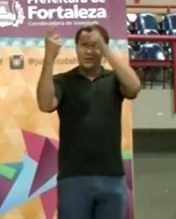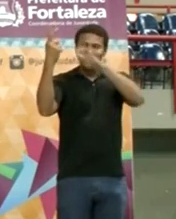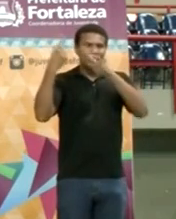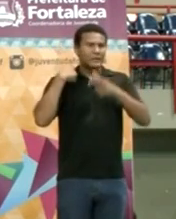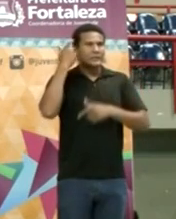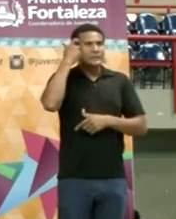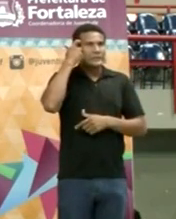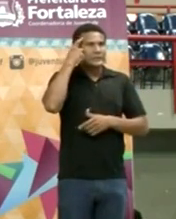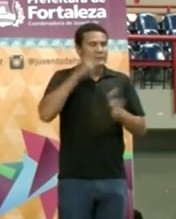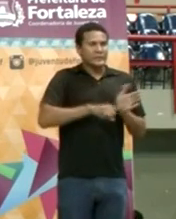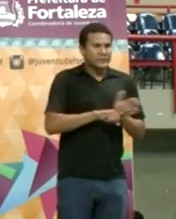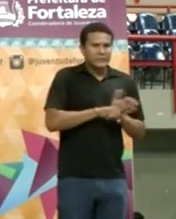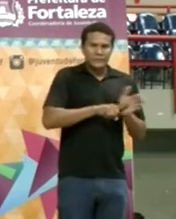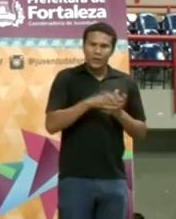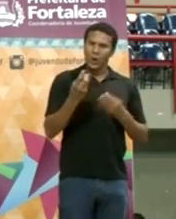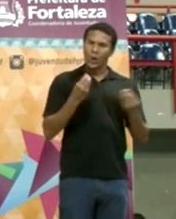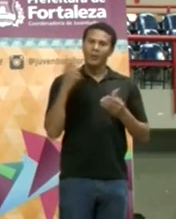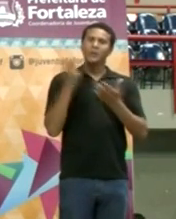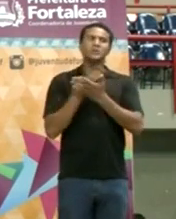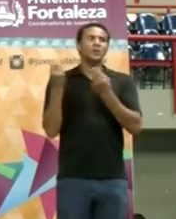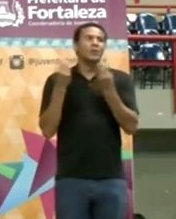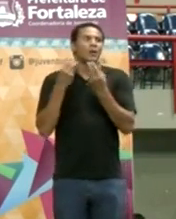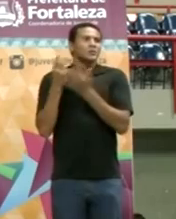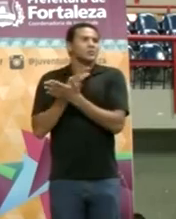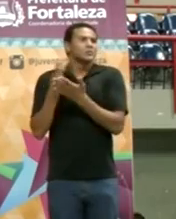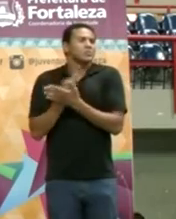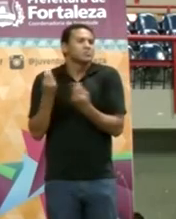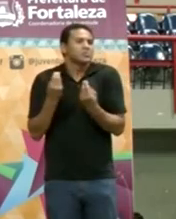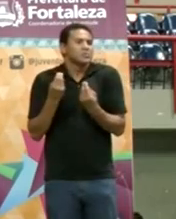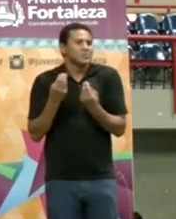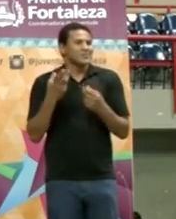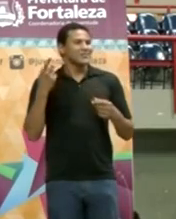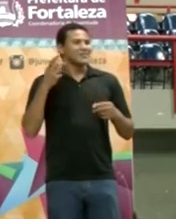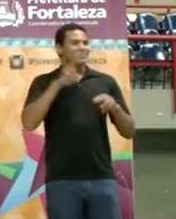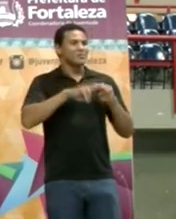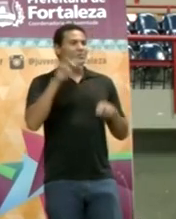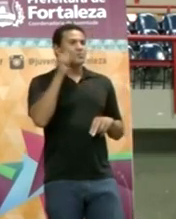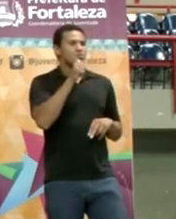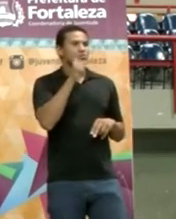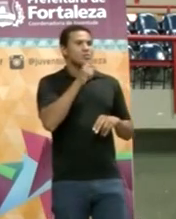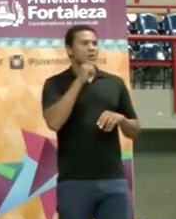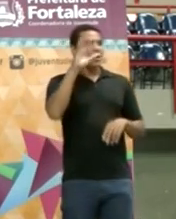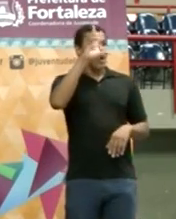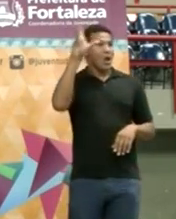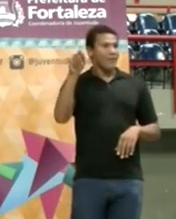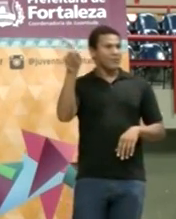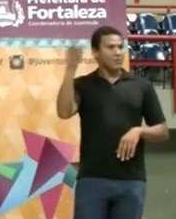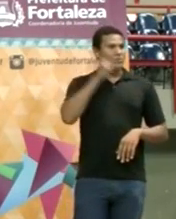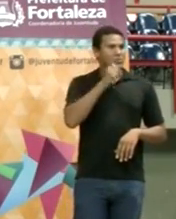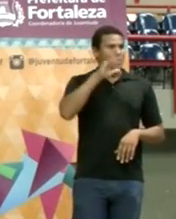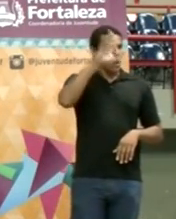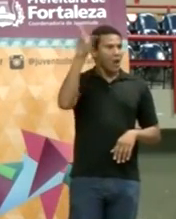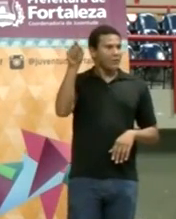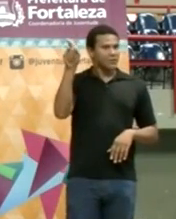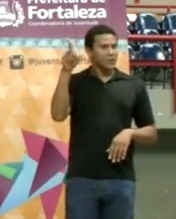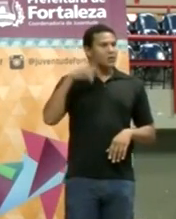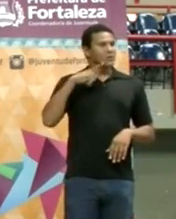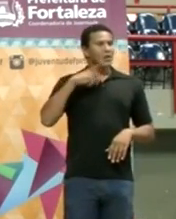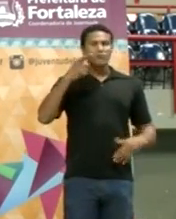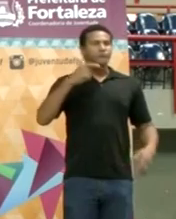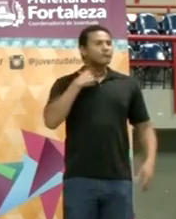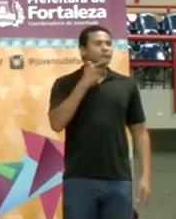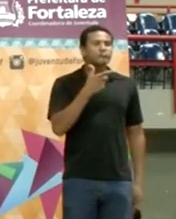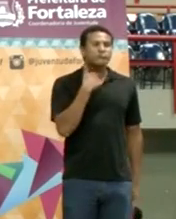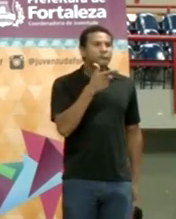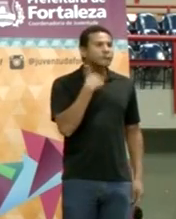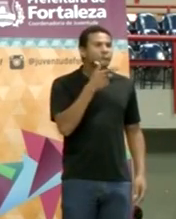tem um grupo de pessoas na África, na verdade um grupo de mulheres que elas são imunes ao HIV, também são estudadas. Então assim, eu seria